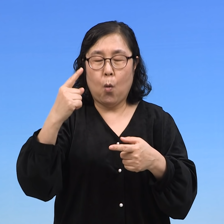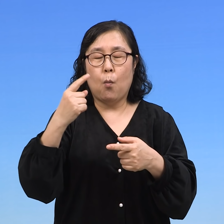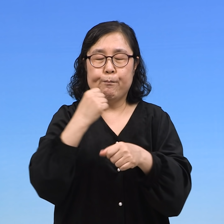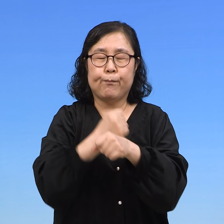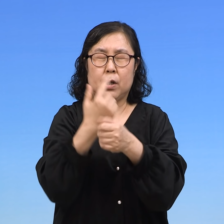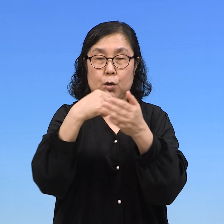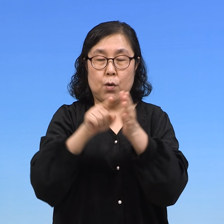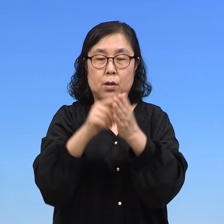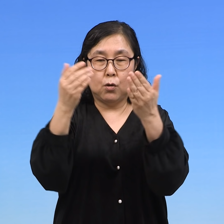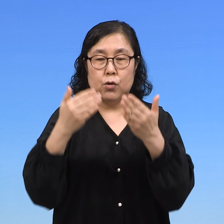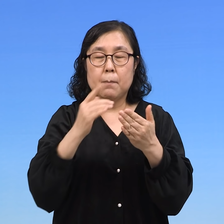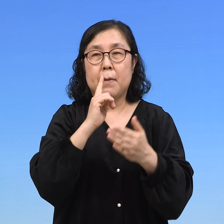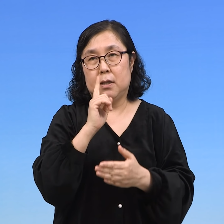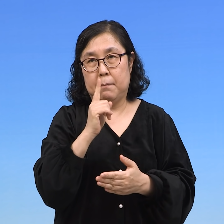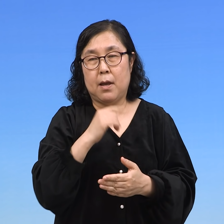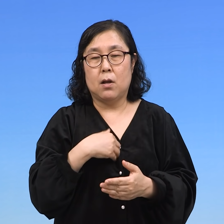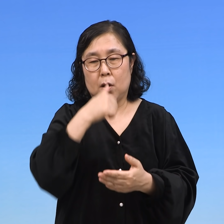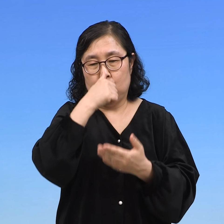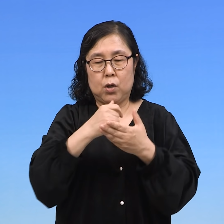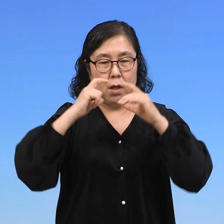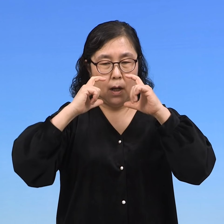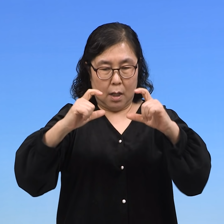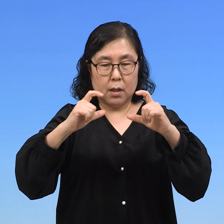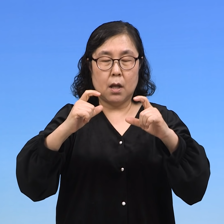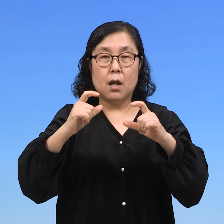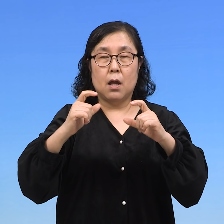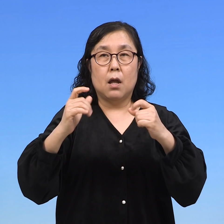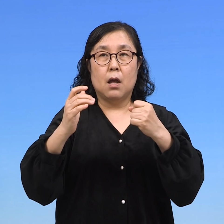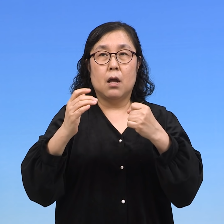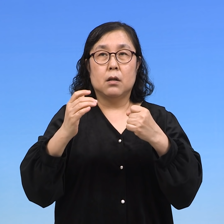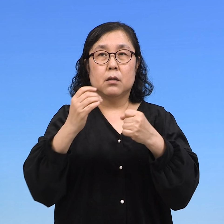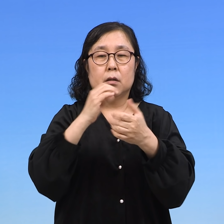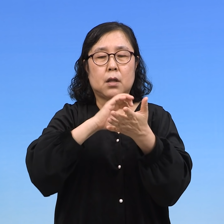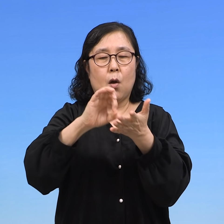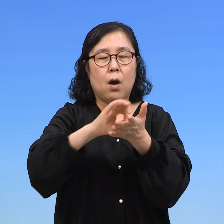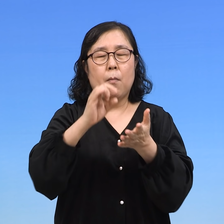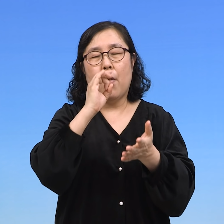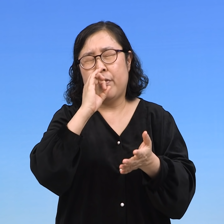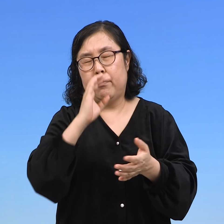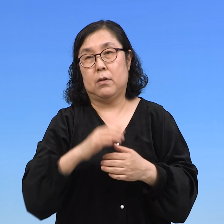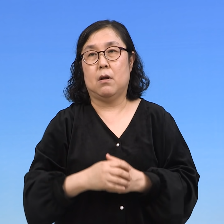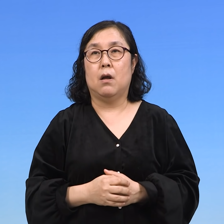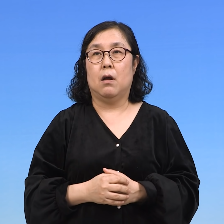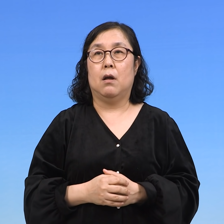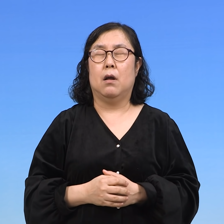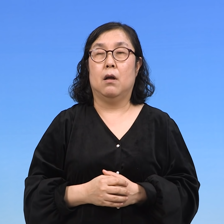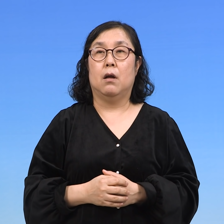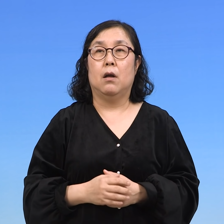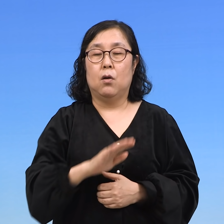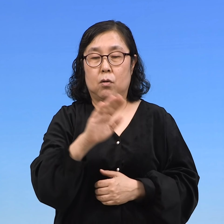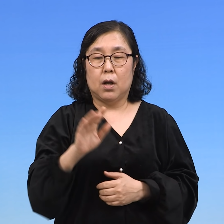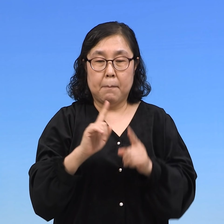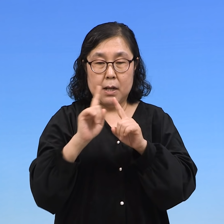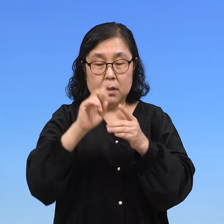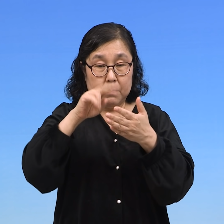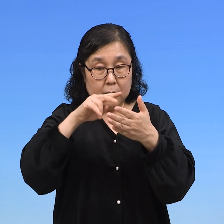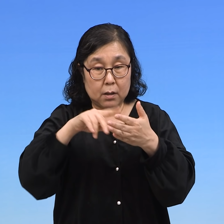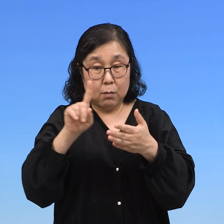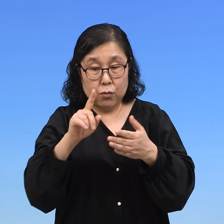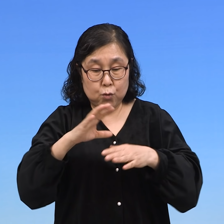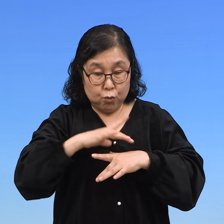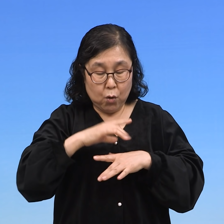이 구절을 그렇게 정죄하는 데 쓰면 안 됩니다 우리는 이 말씀 앞에서 무슨 두려움을 가져야